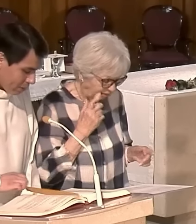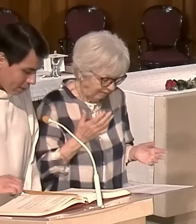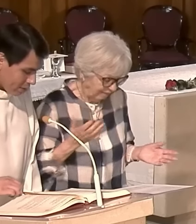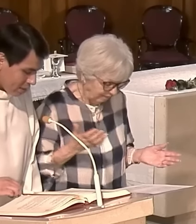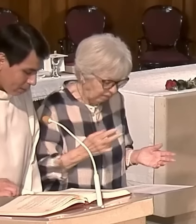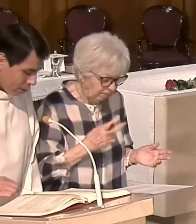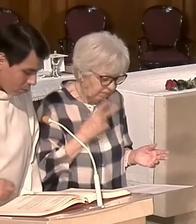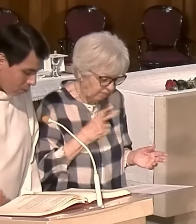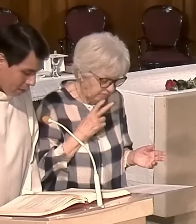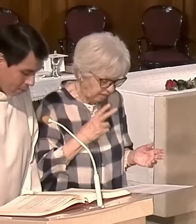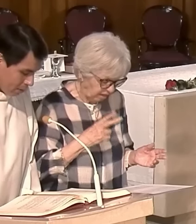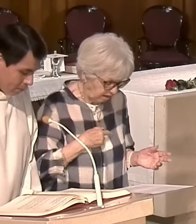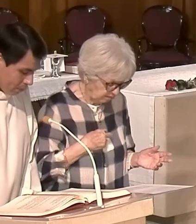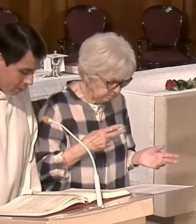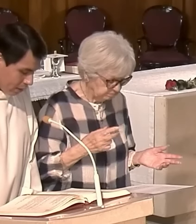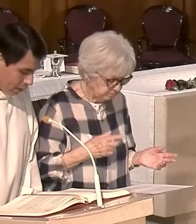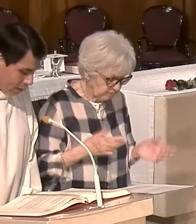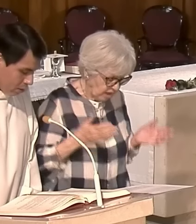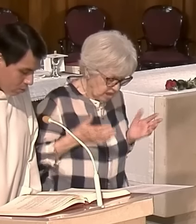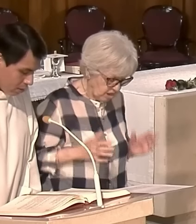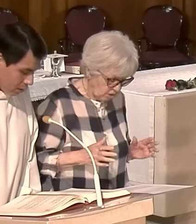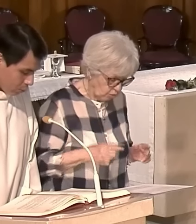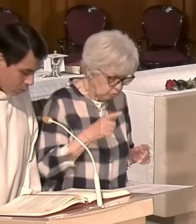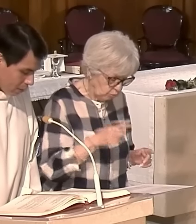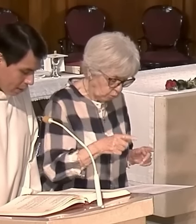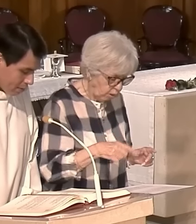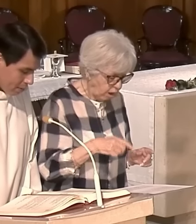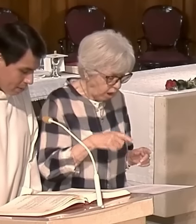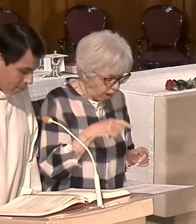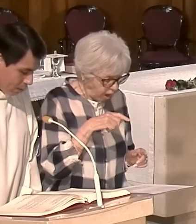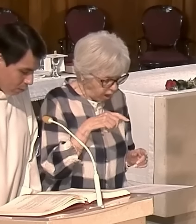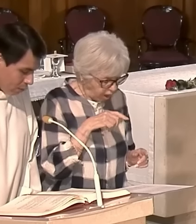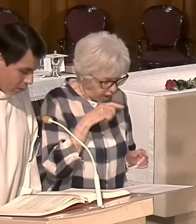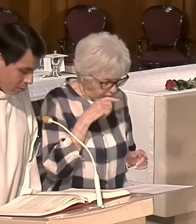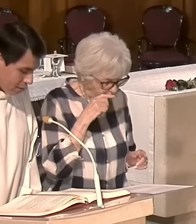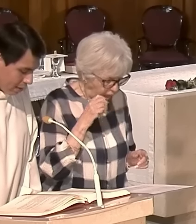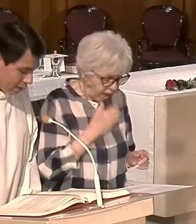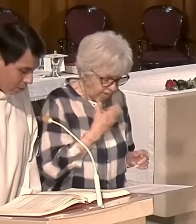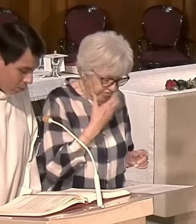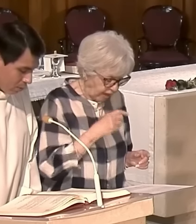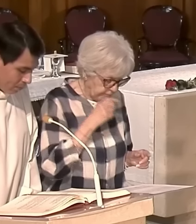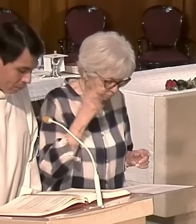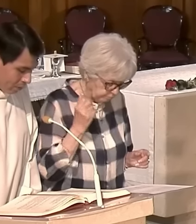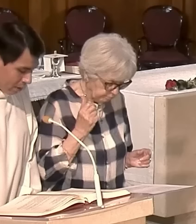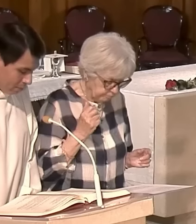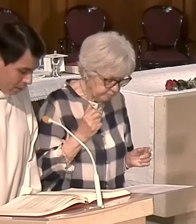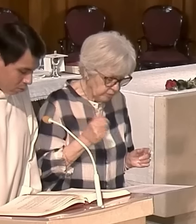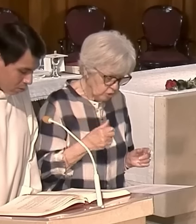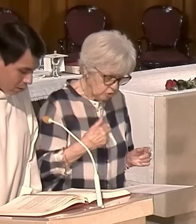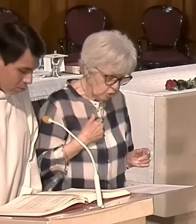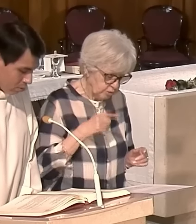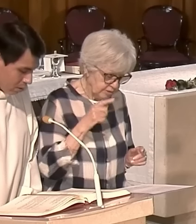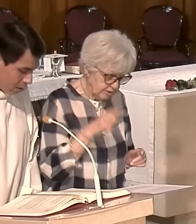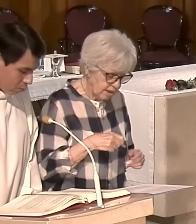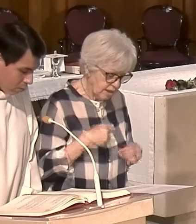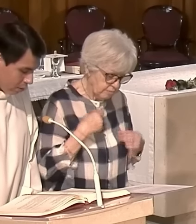que se ha rebelado contra mí. Ellos y sus padres me han ofendido hasta el día de hoy. También los hijos tienen dura